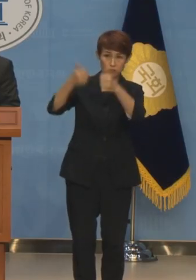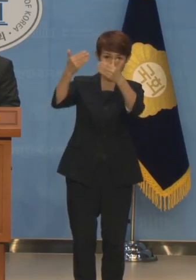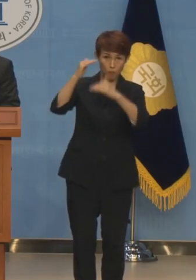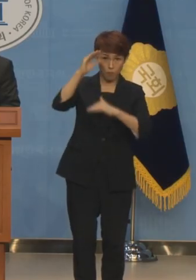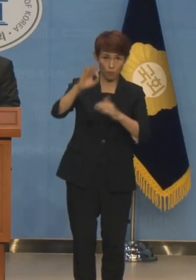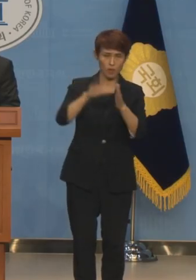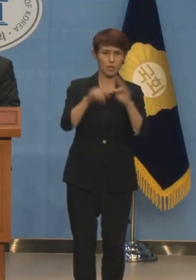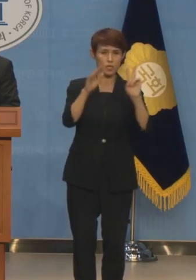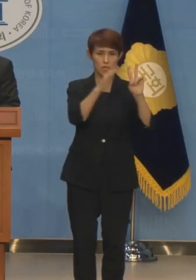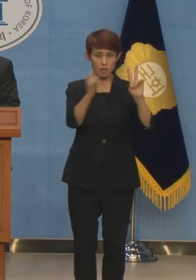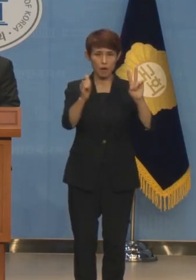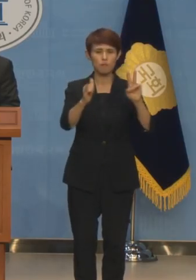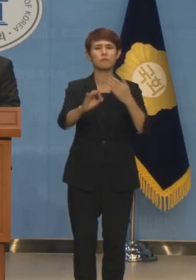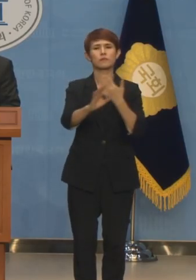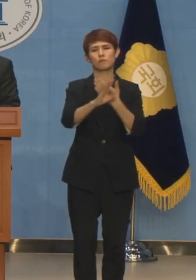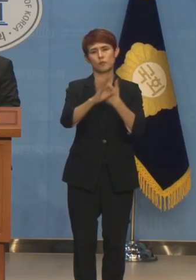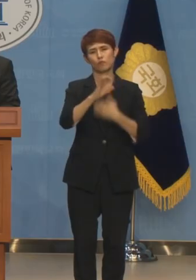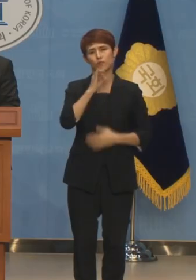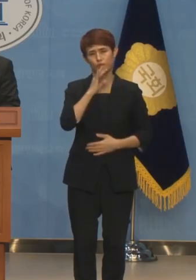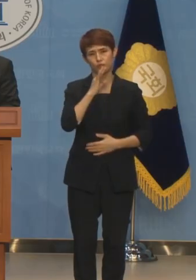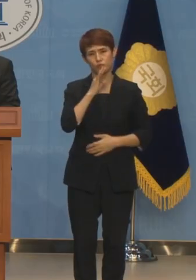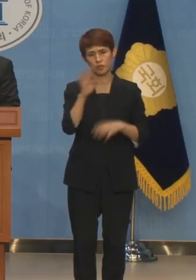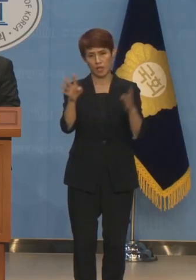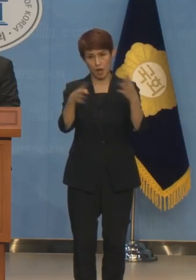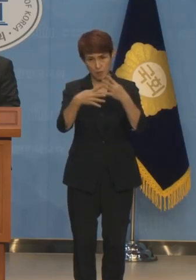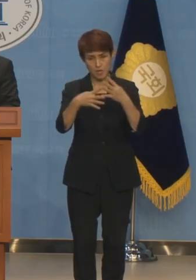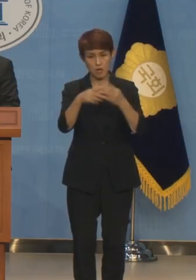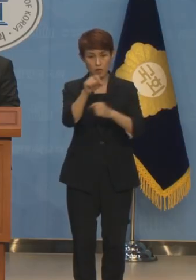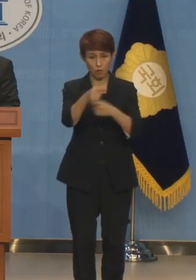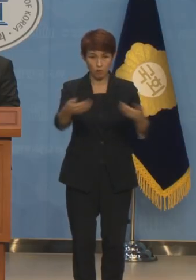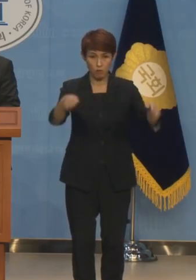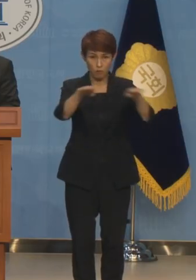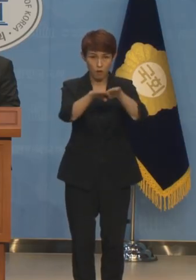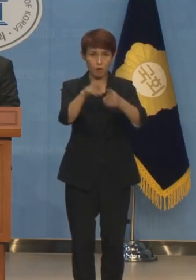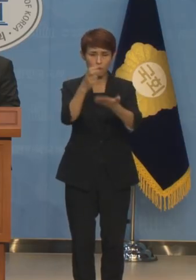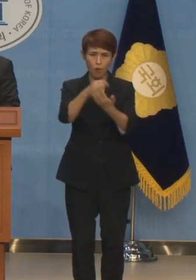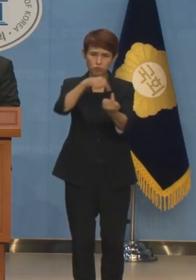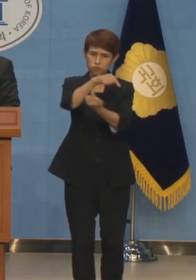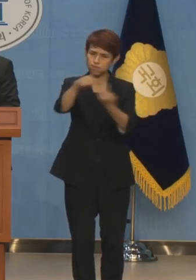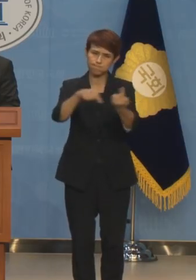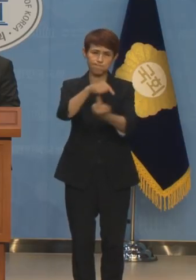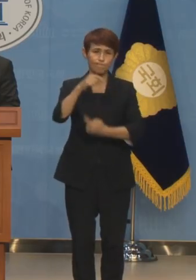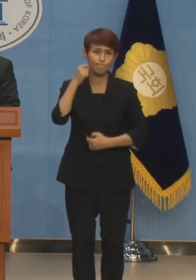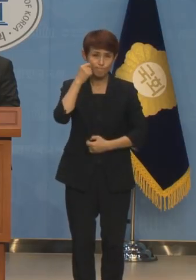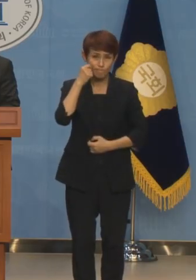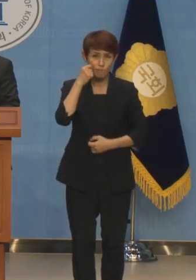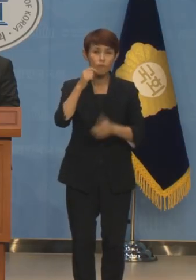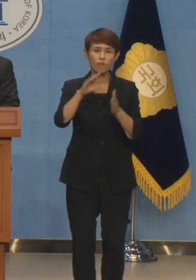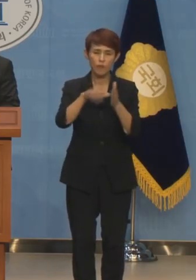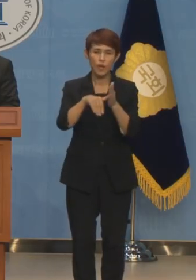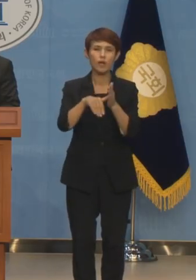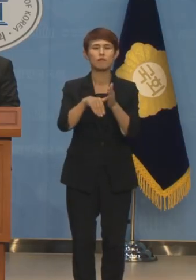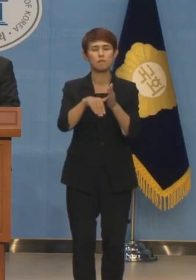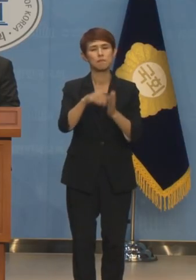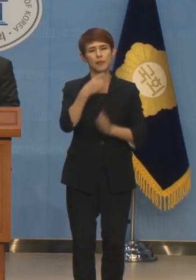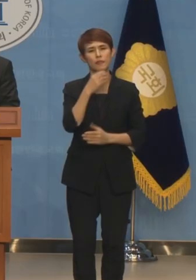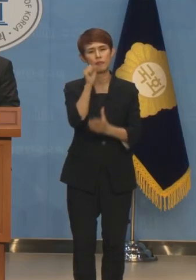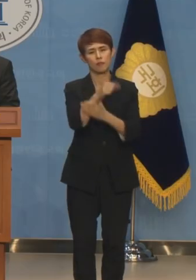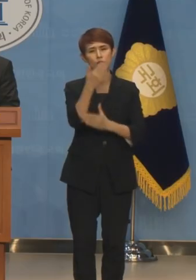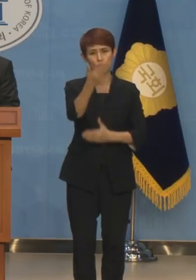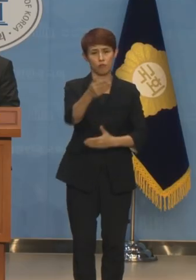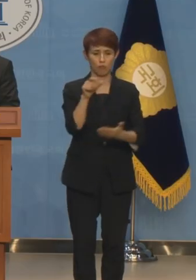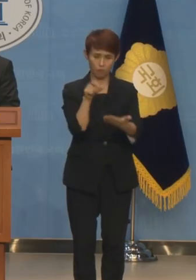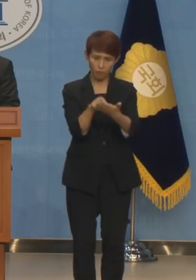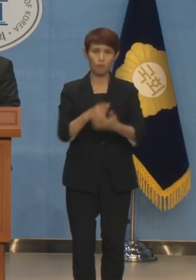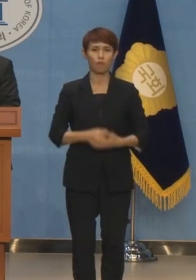2인 체제는 일시적이고 합의제인 행정기관이 법률상 운영 불가능하지 않을 경우에만 가능하다고